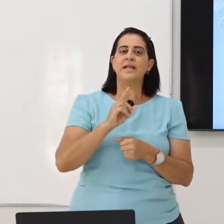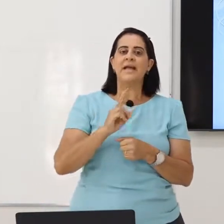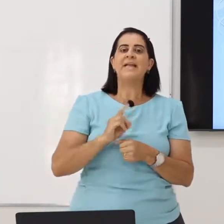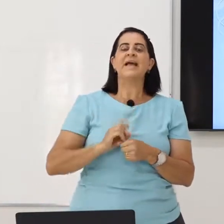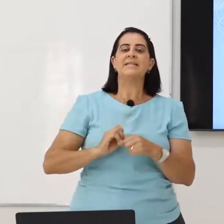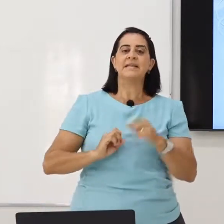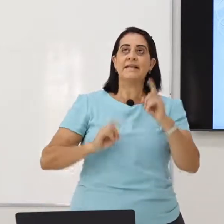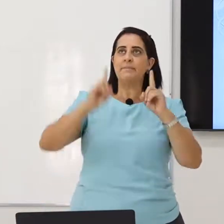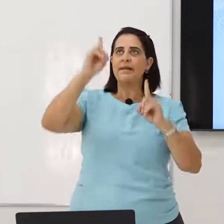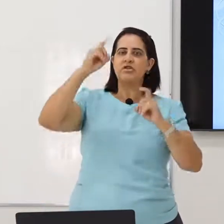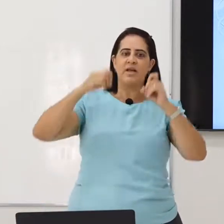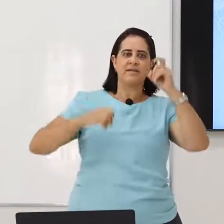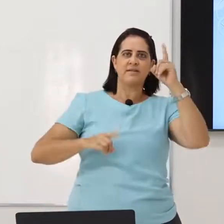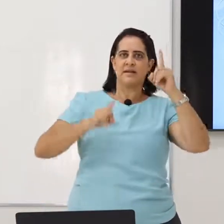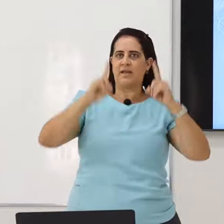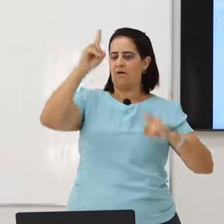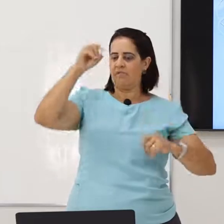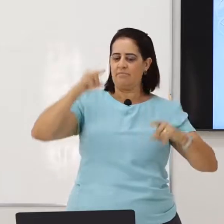dele é exatamente esse aqui, ó.